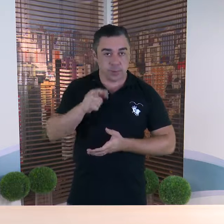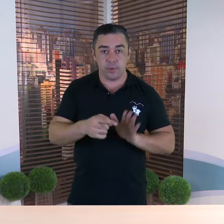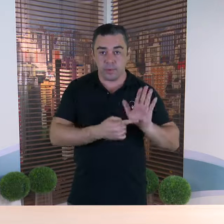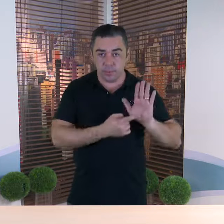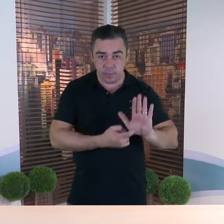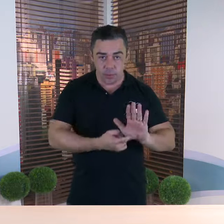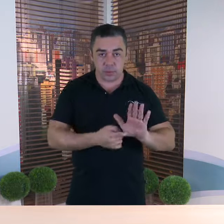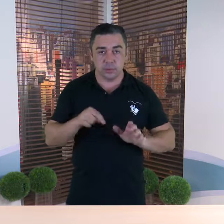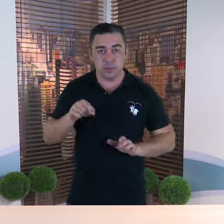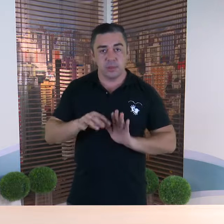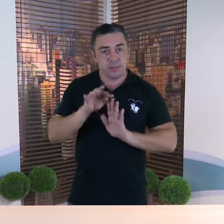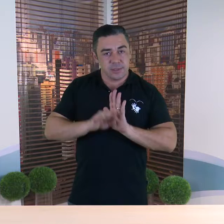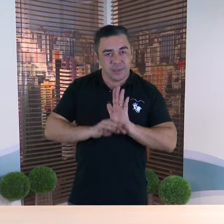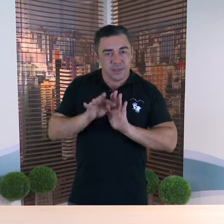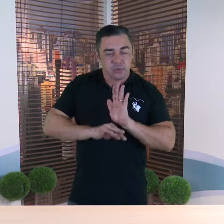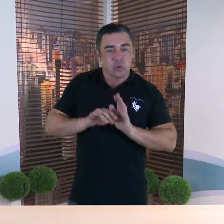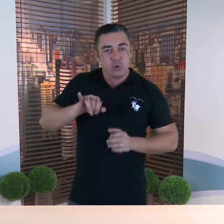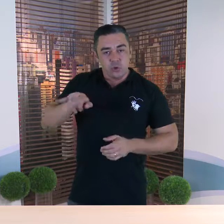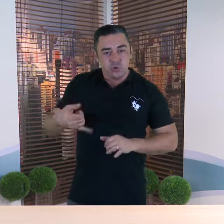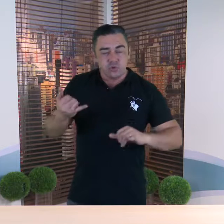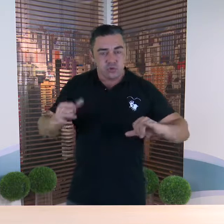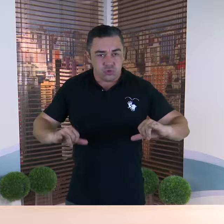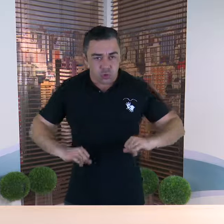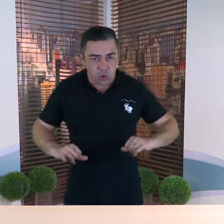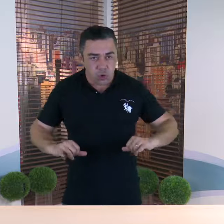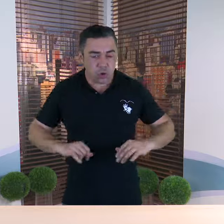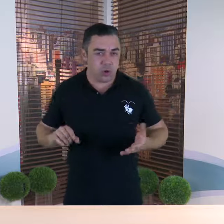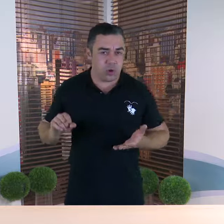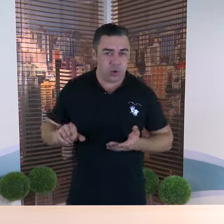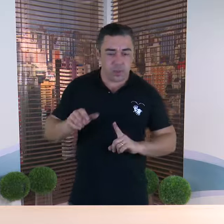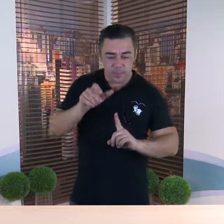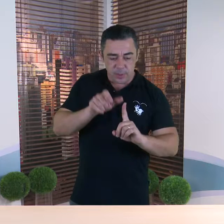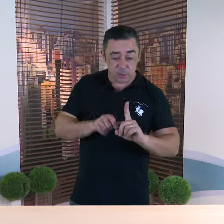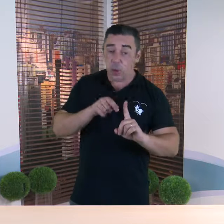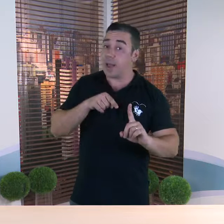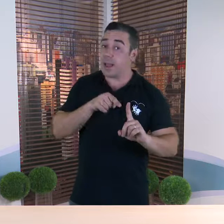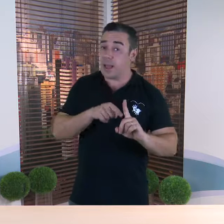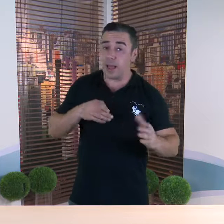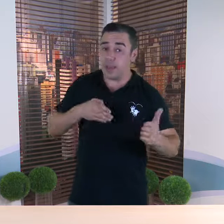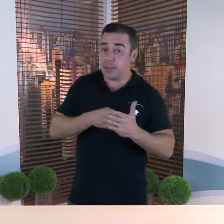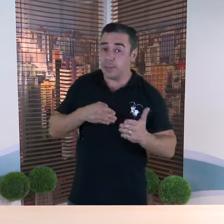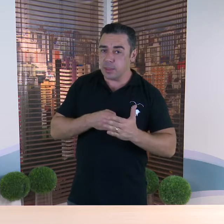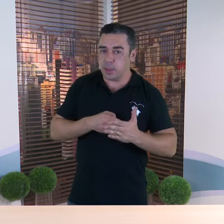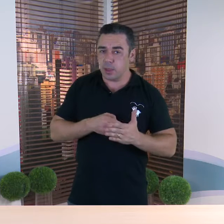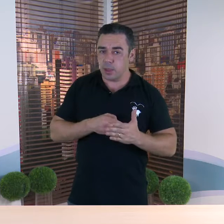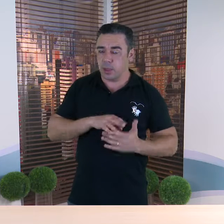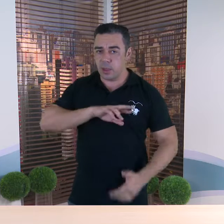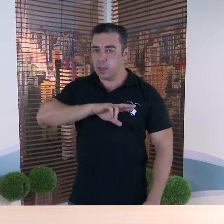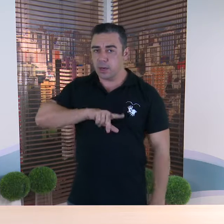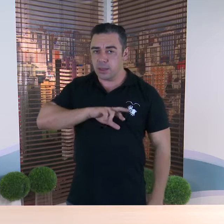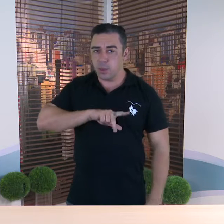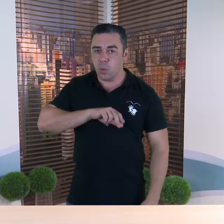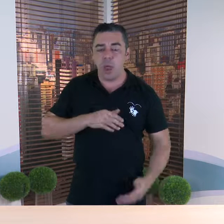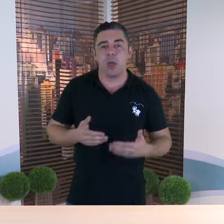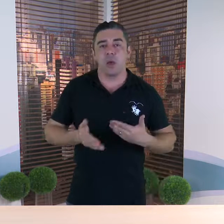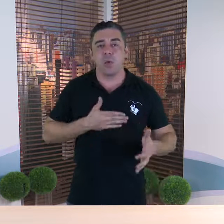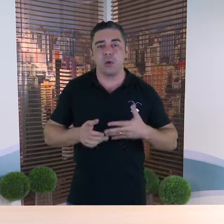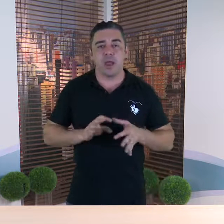Satanás aparece no texto de Jó como um ser que tem limites. Ele não faz o que quer.